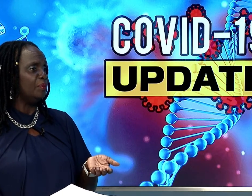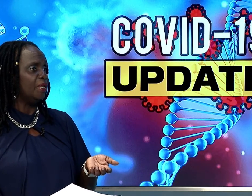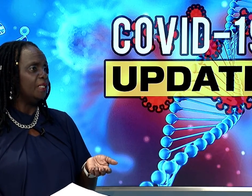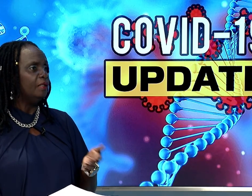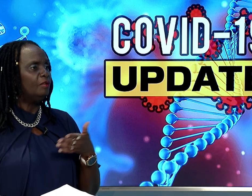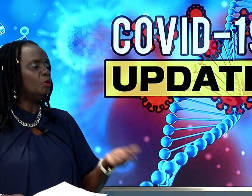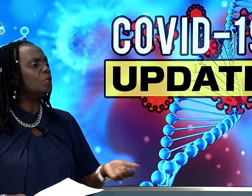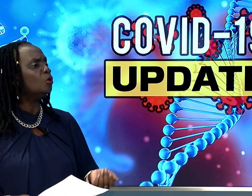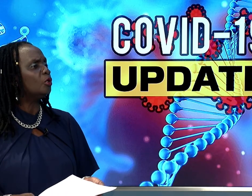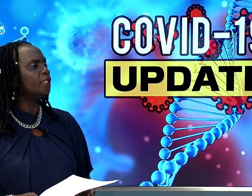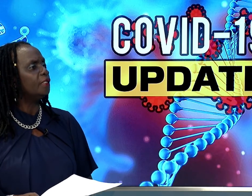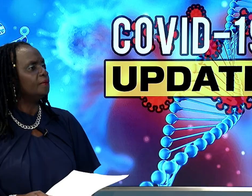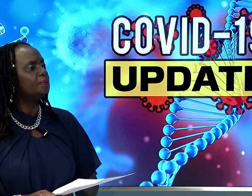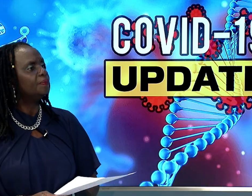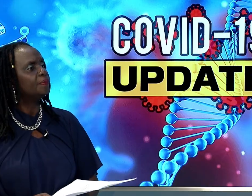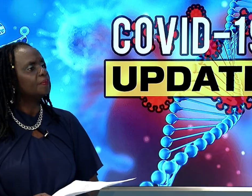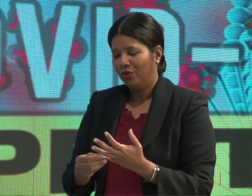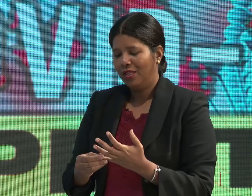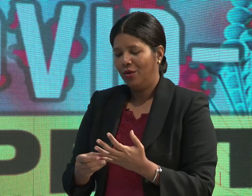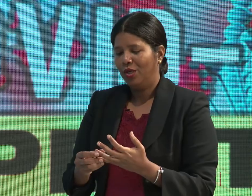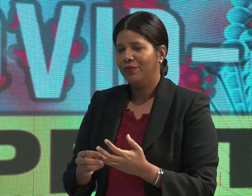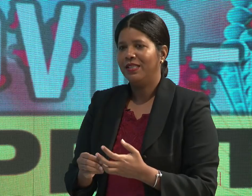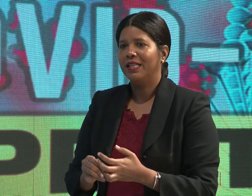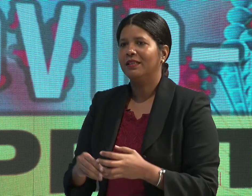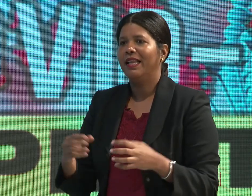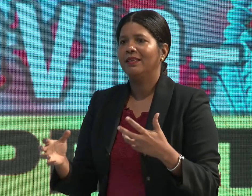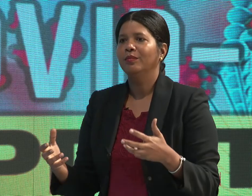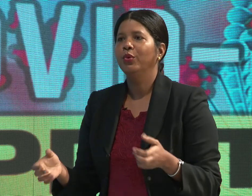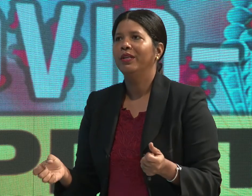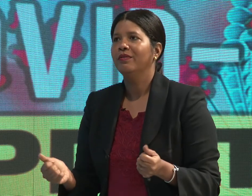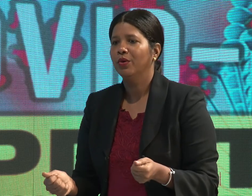hulp aanbiedt. Wat houdt dat in? Oké, psychosociaal